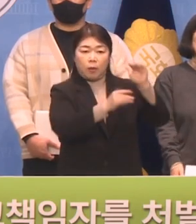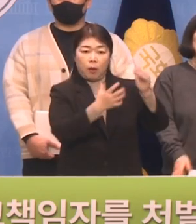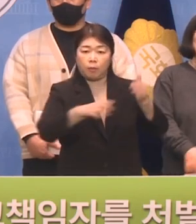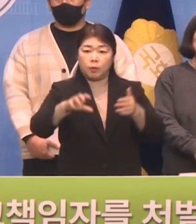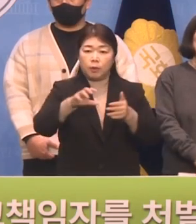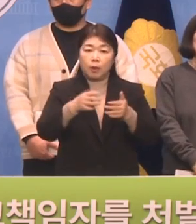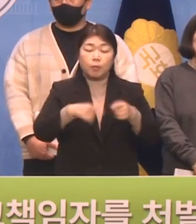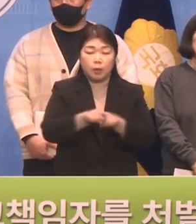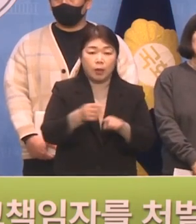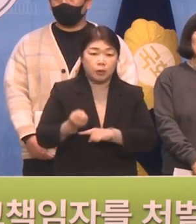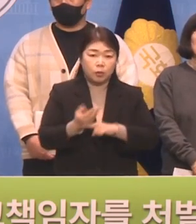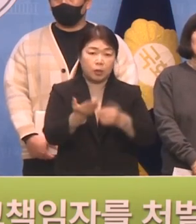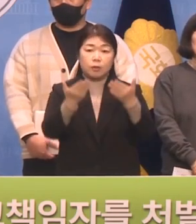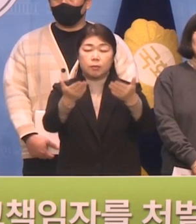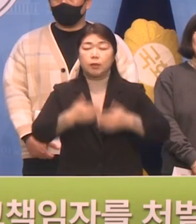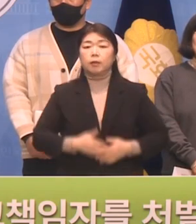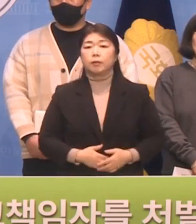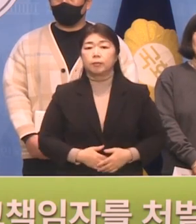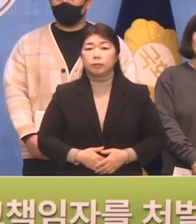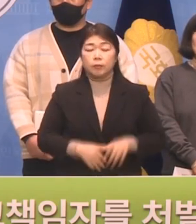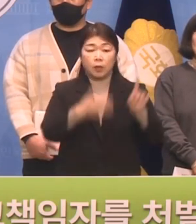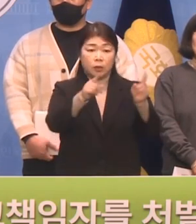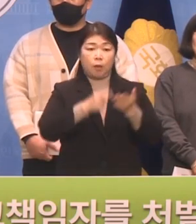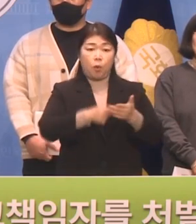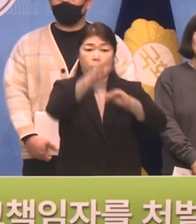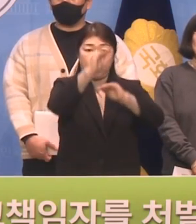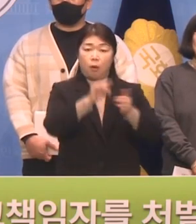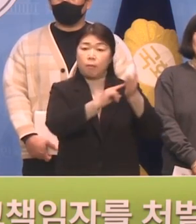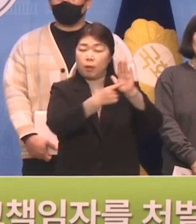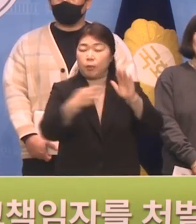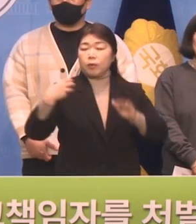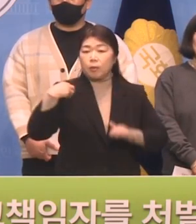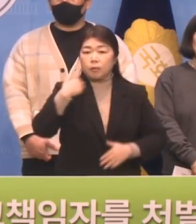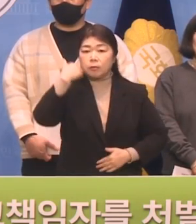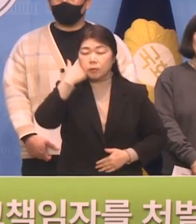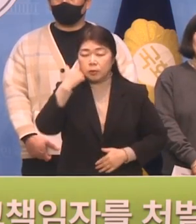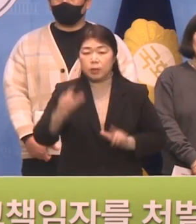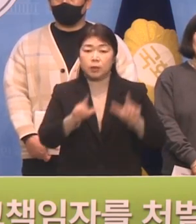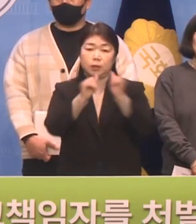공유해 주시겠습니다. 1차 보고 내용을 발표해 주실 분은